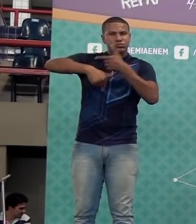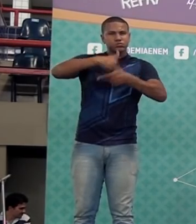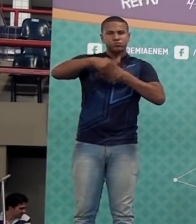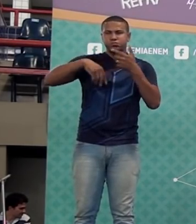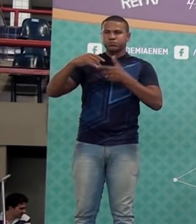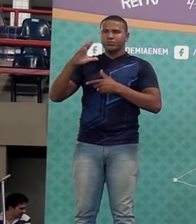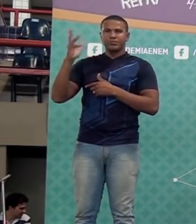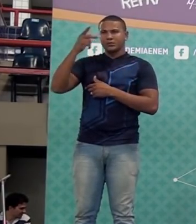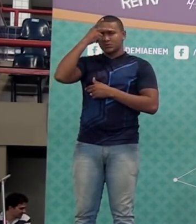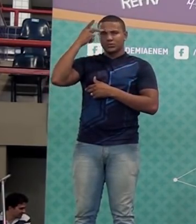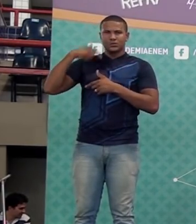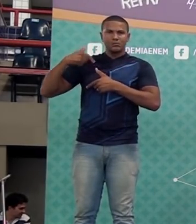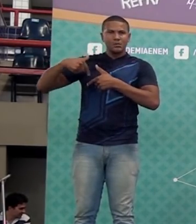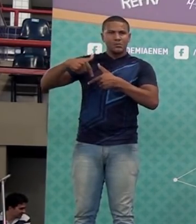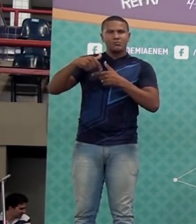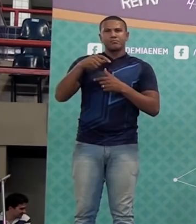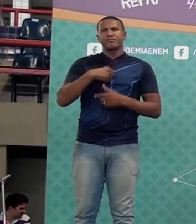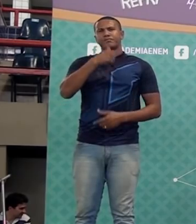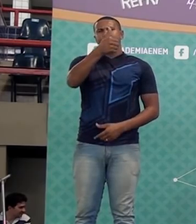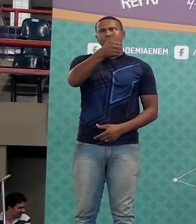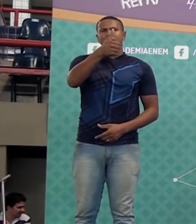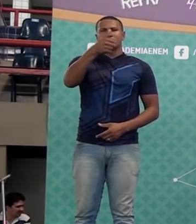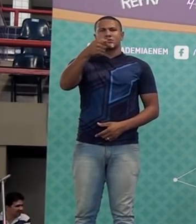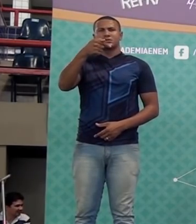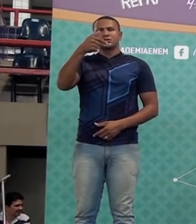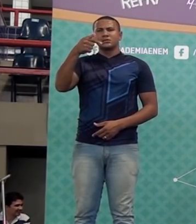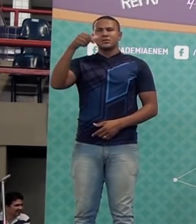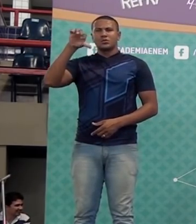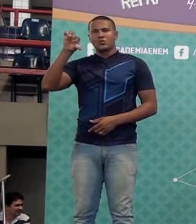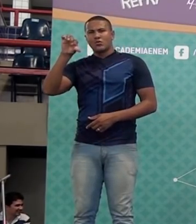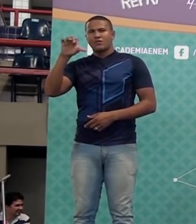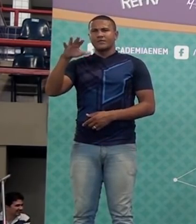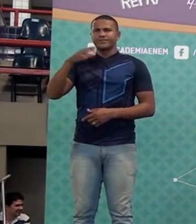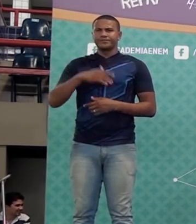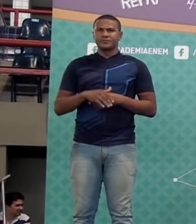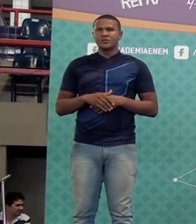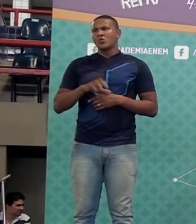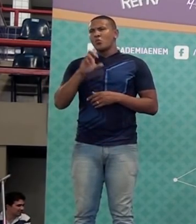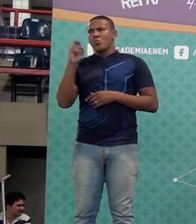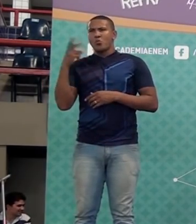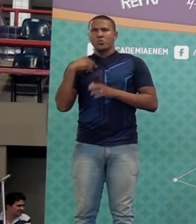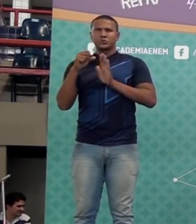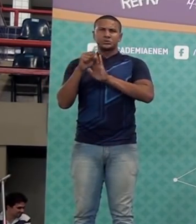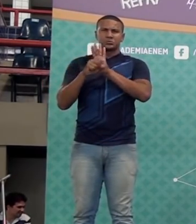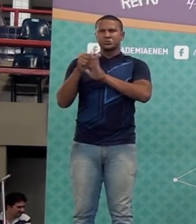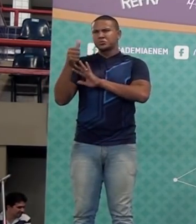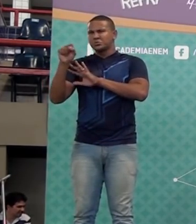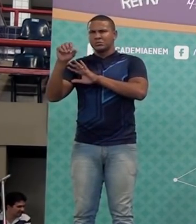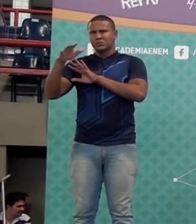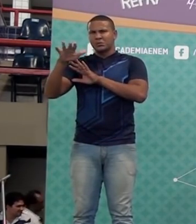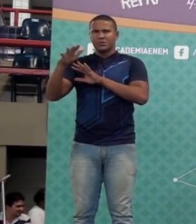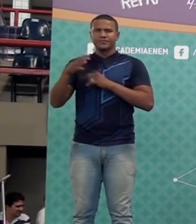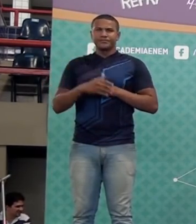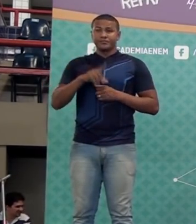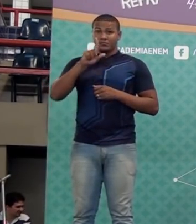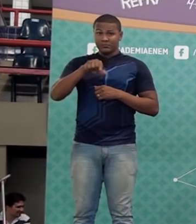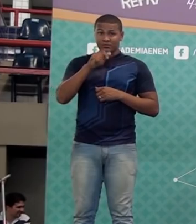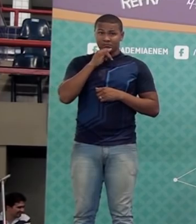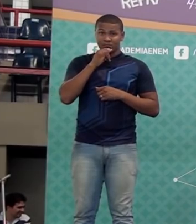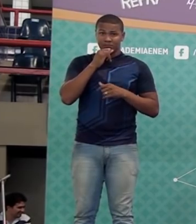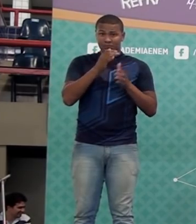1799, até o golpe do 9 do Thermidor, ou o golpe do 18 Brumário, durante todos os anos da Revolução Francesa, são